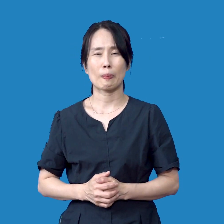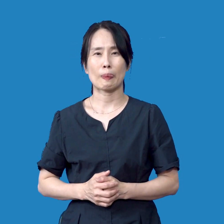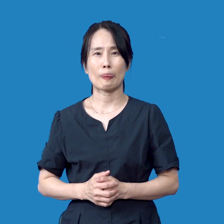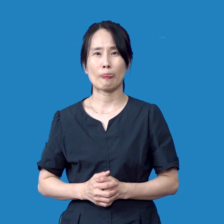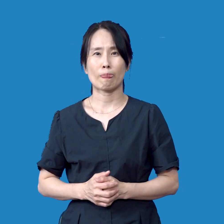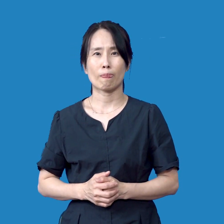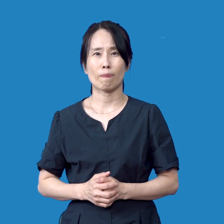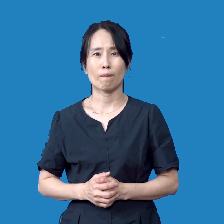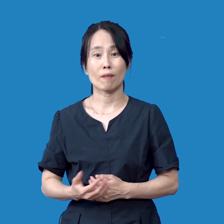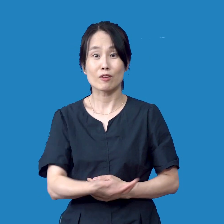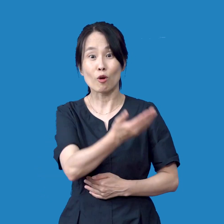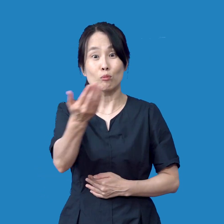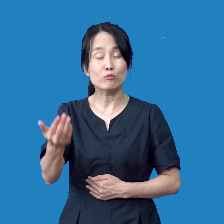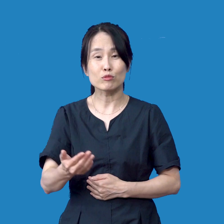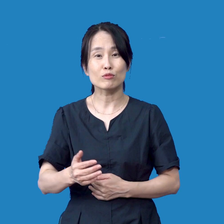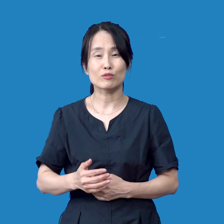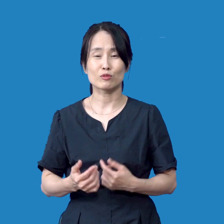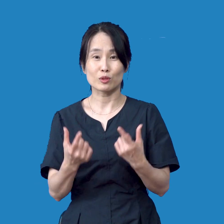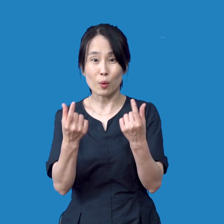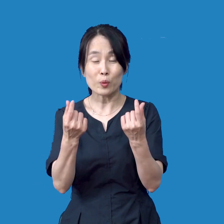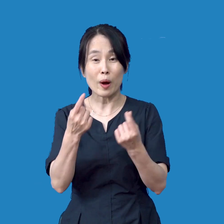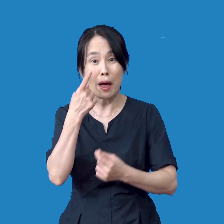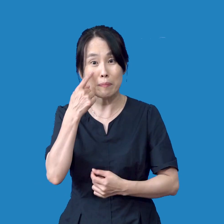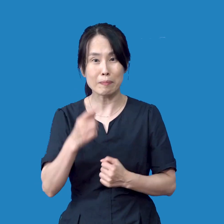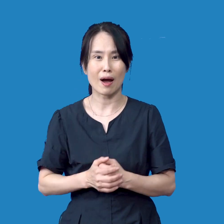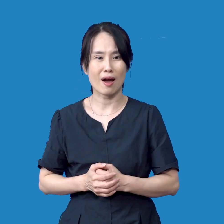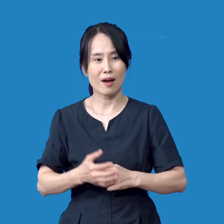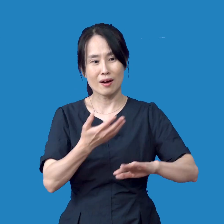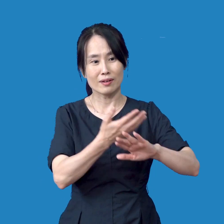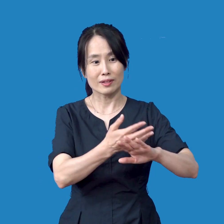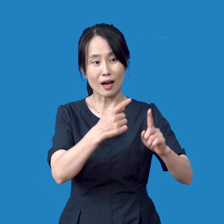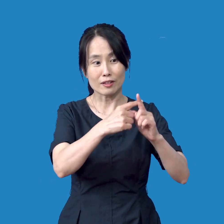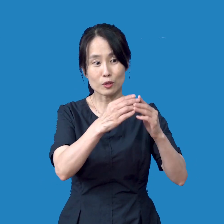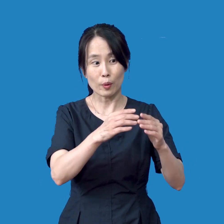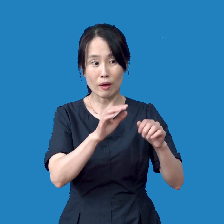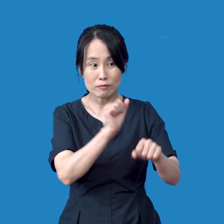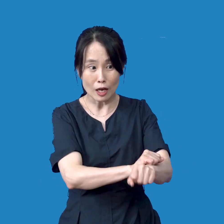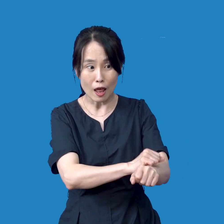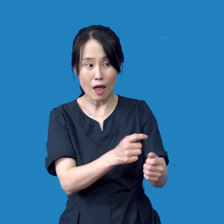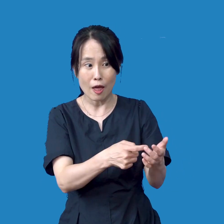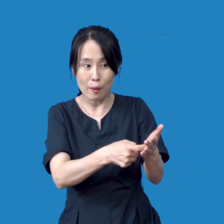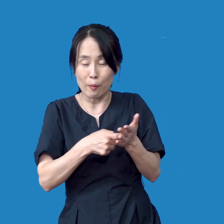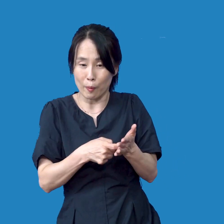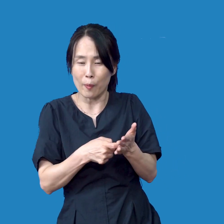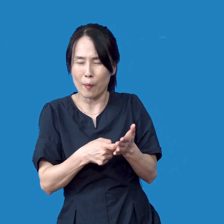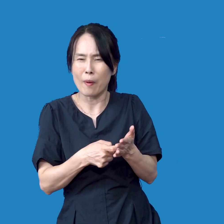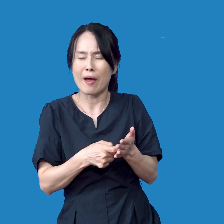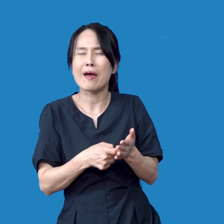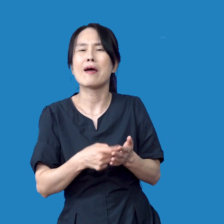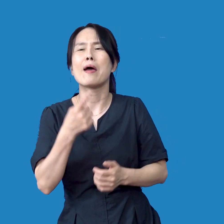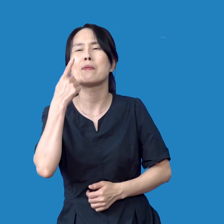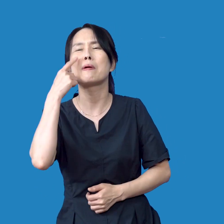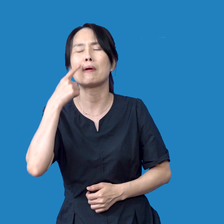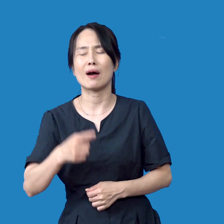여러분, 우리도 그렇게 한번 해보십시다. 다른 교회 잘하는 거 우리도 좀 벤치마킹 해야죠.